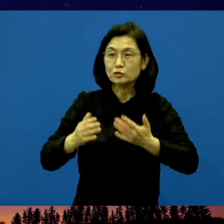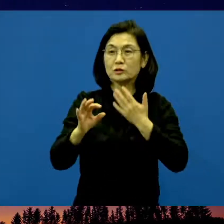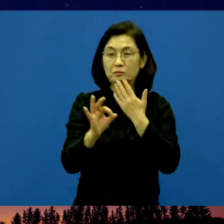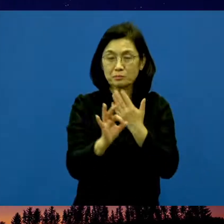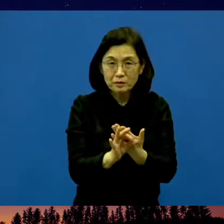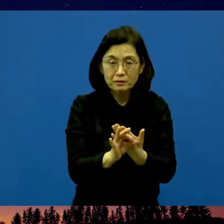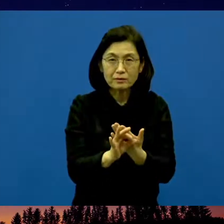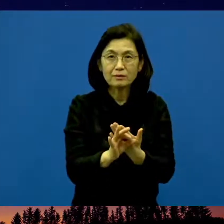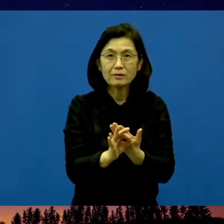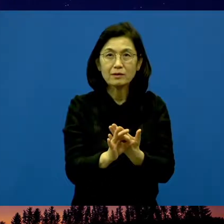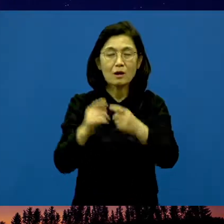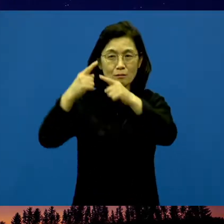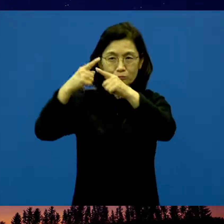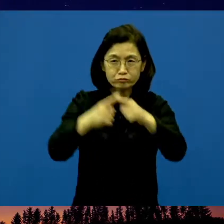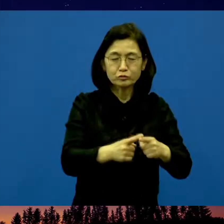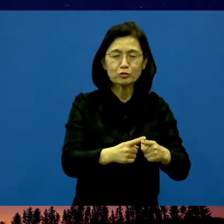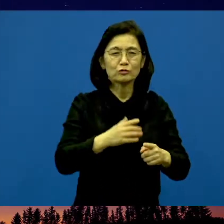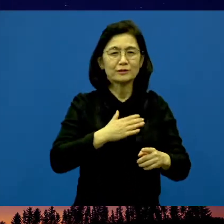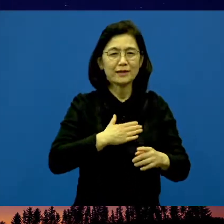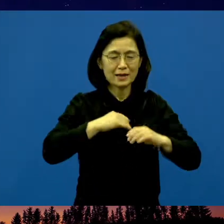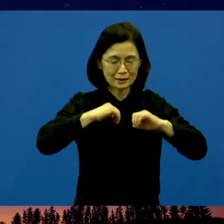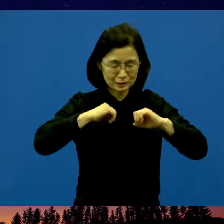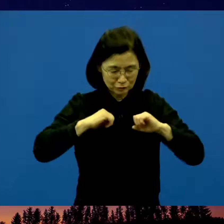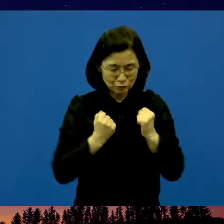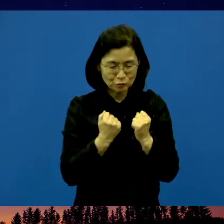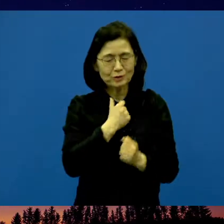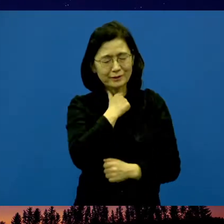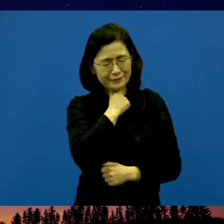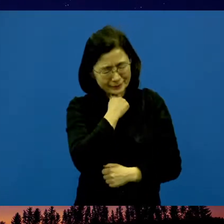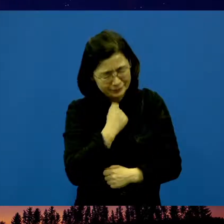말씀이라면 무조건 제가 순종할 생각이 있습니다.